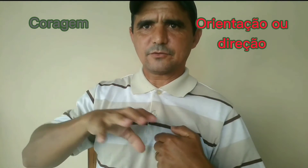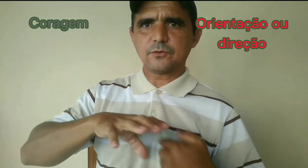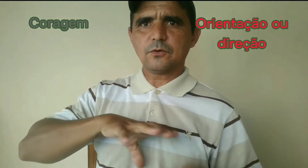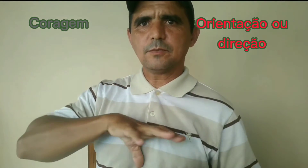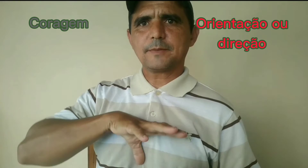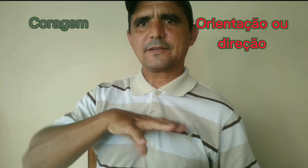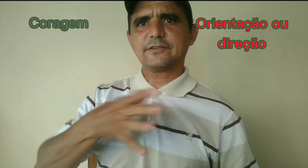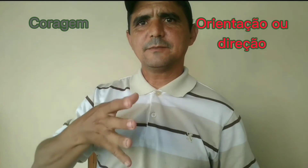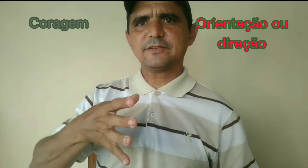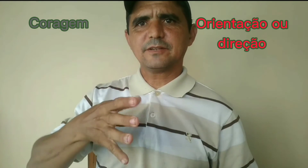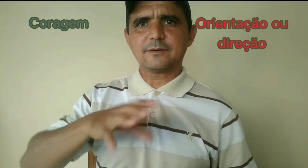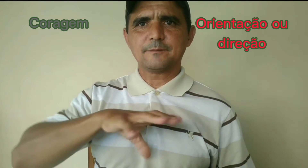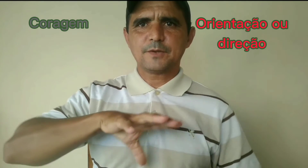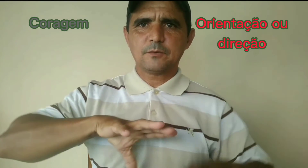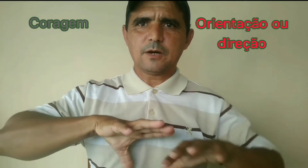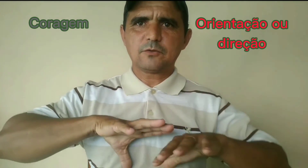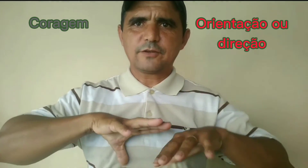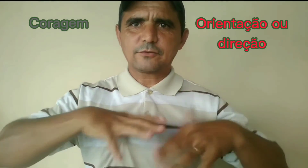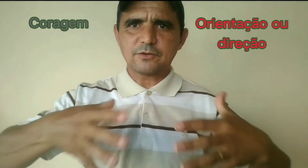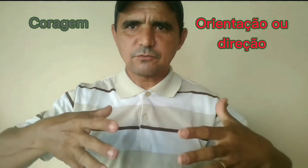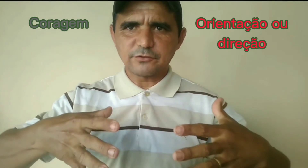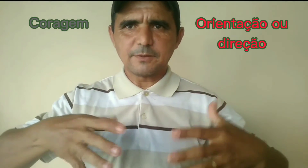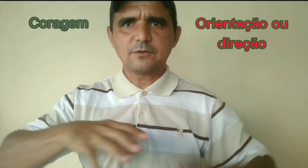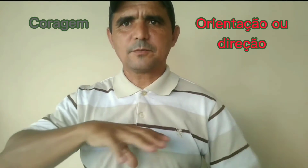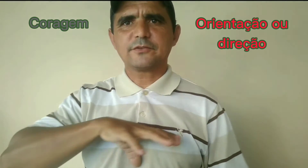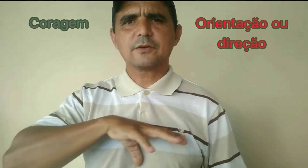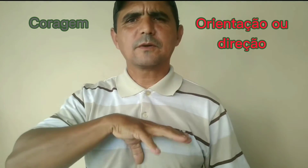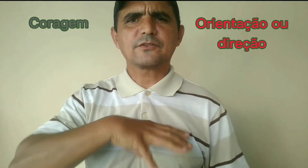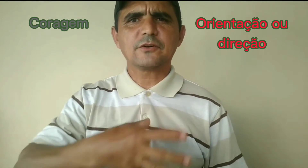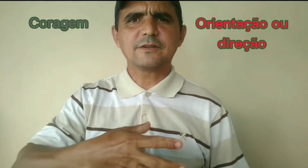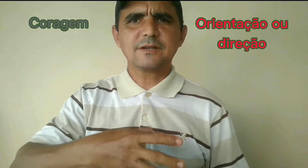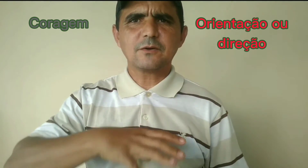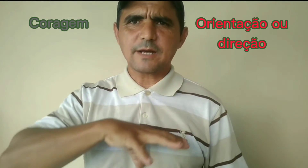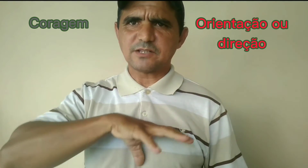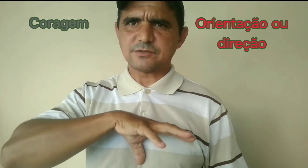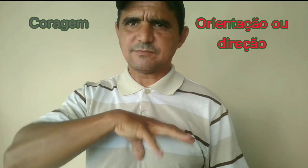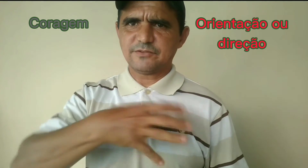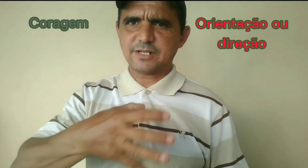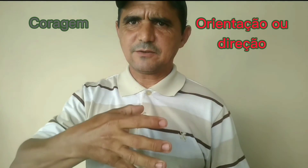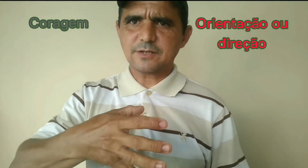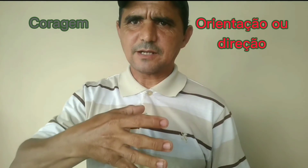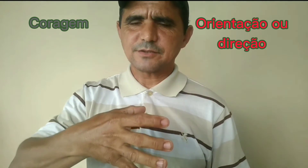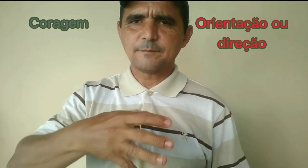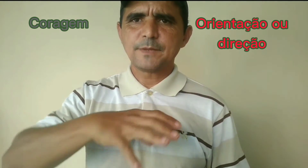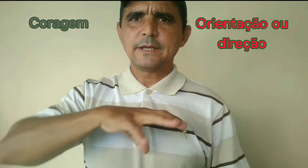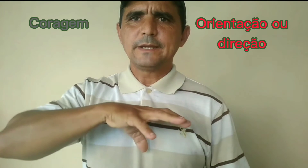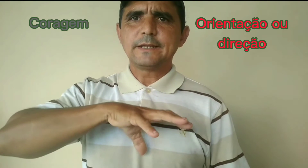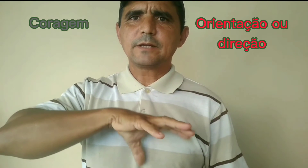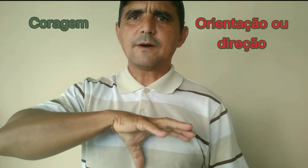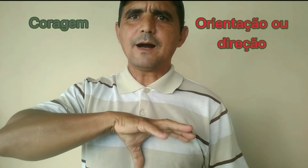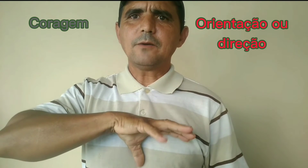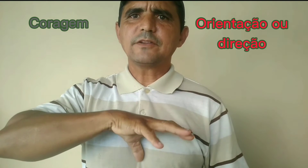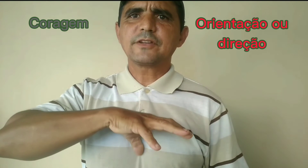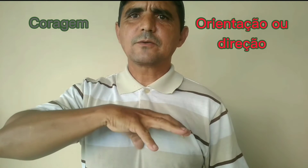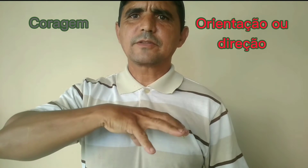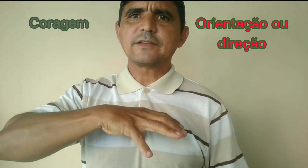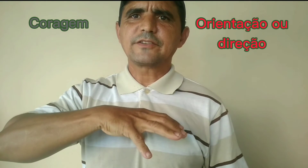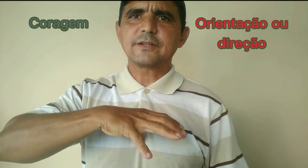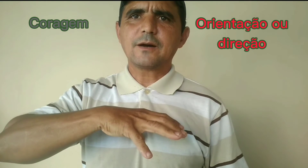seu corpo, para cima assim, ó. Alguns fazem com as duas mãos, pode ser com uma só, né? Coragem. Isso aqui é coragem. Então, ao executar esse